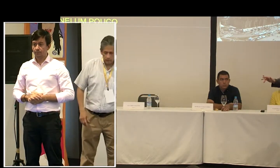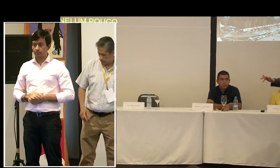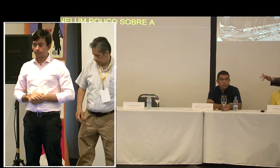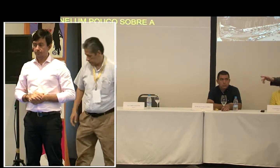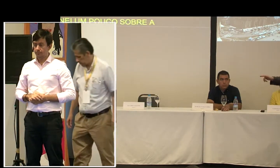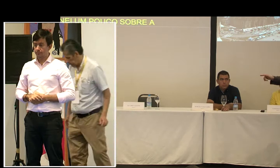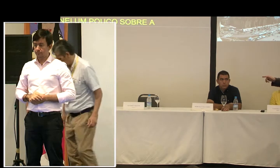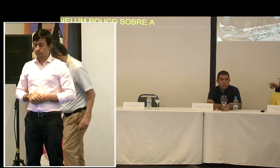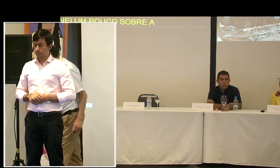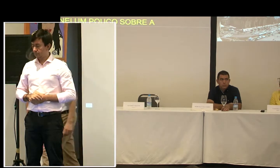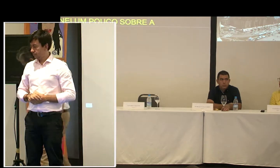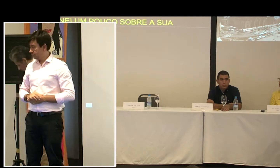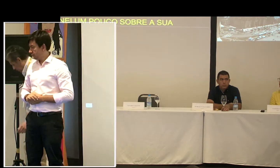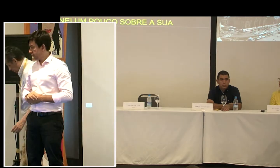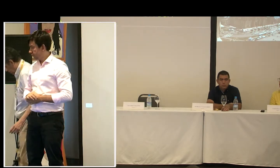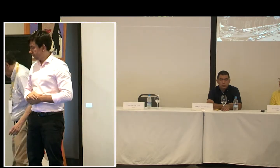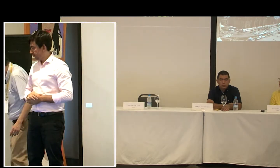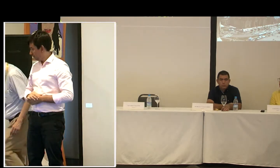Esqueci o nome do presidente.